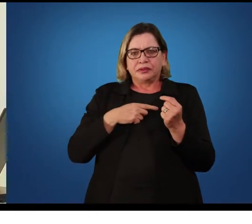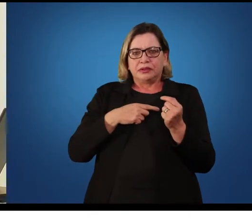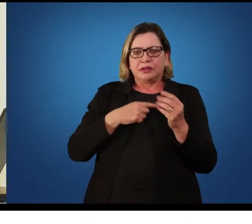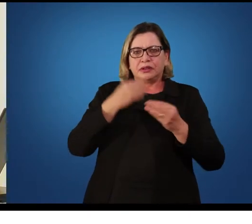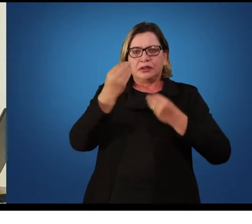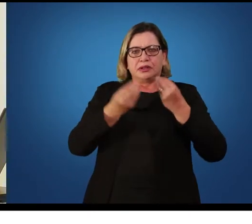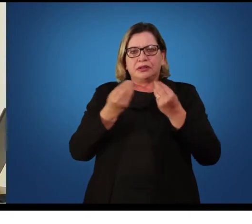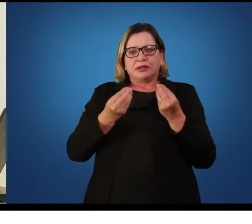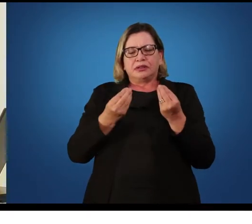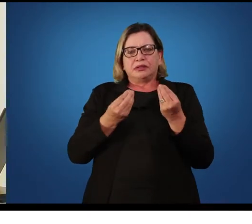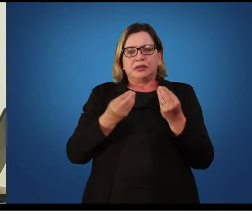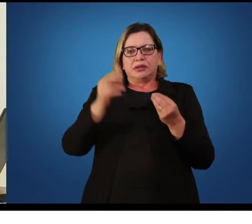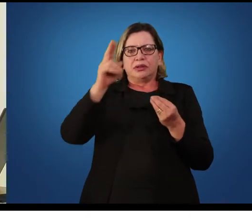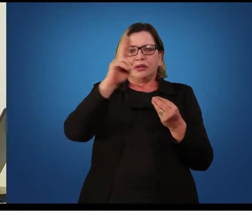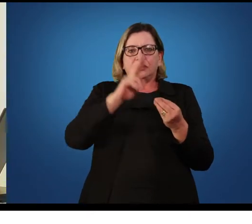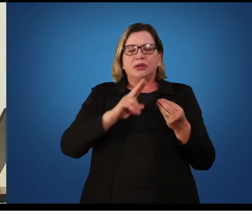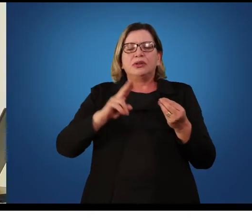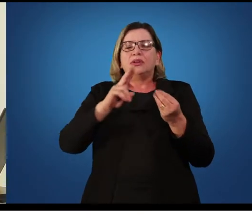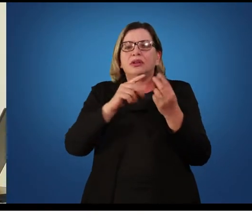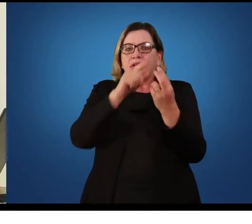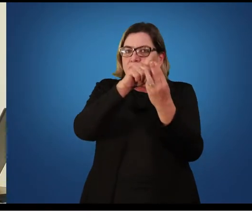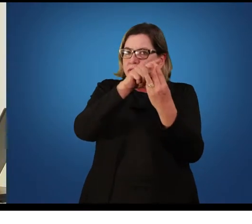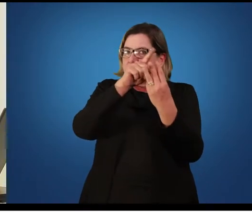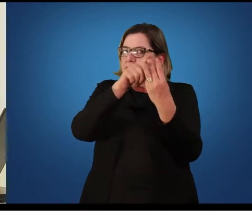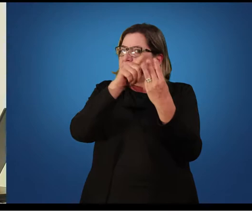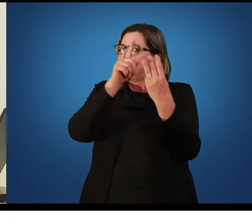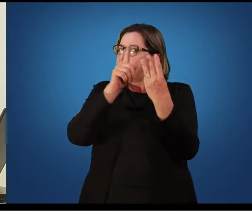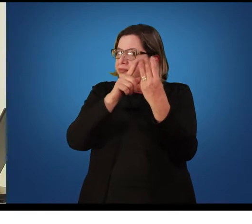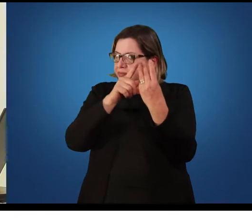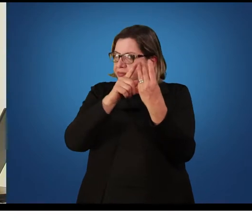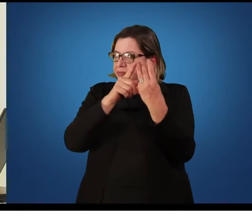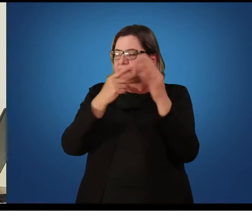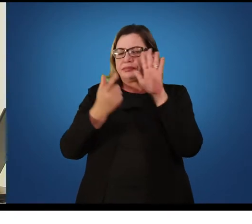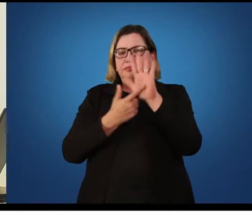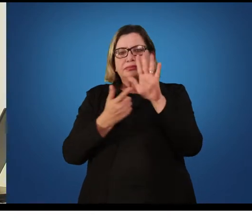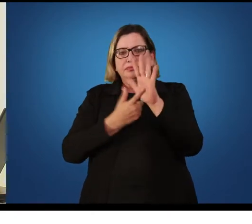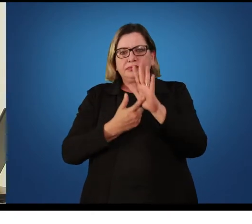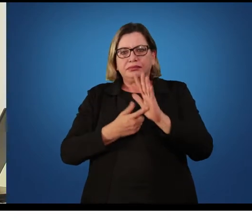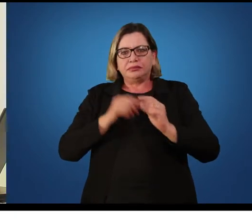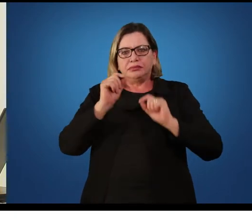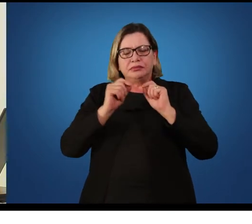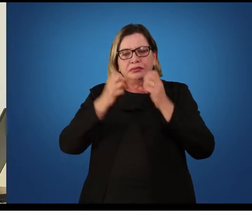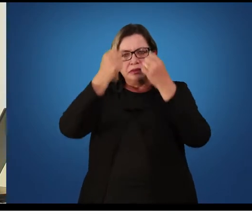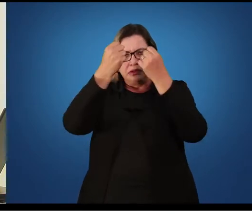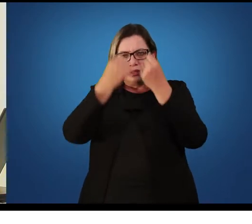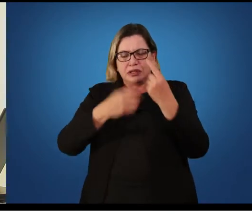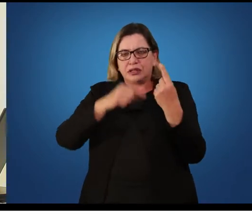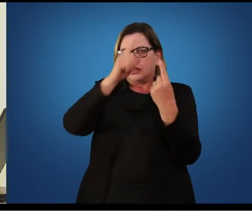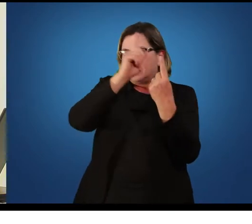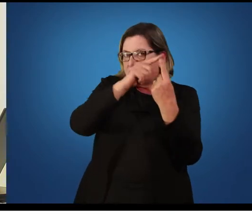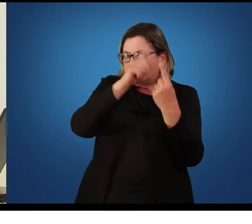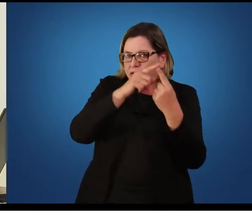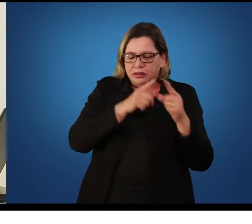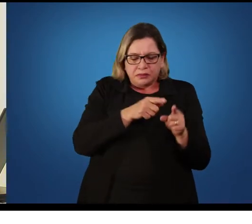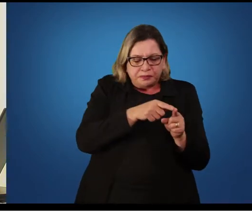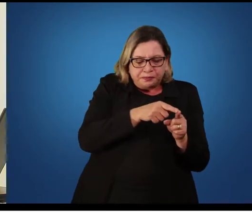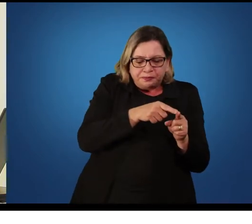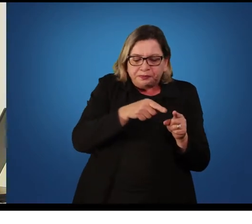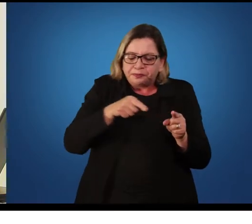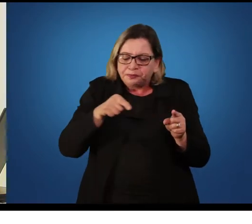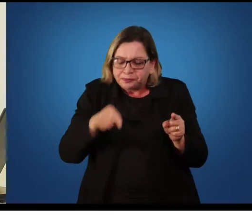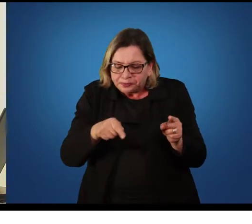aprendizagem propostos por Fitch e Posner, em 1967, que ele diz que no primeiro estágio de